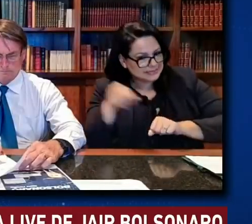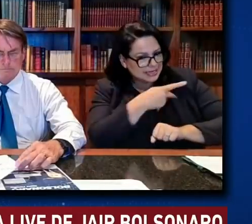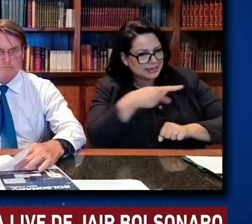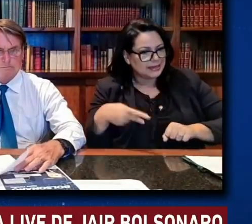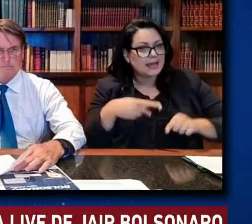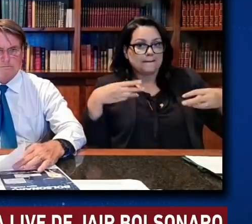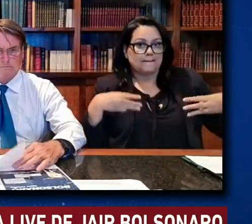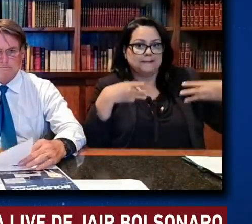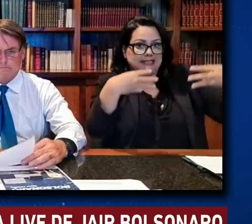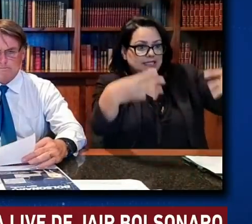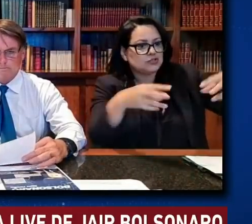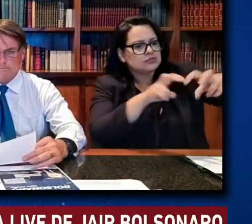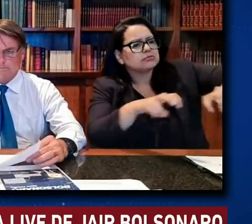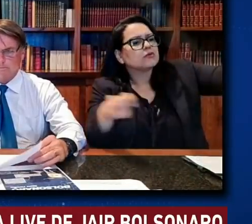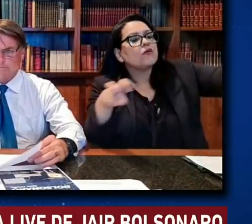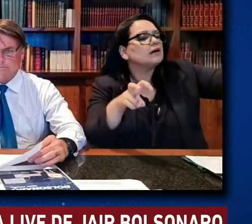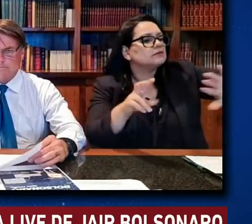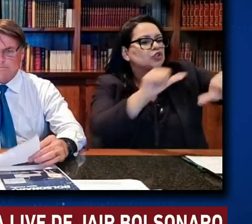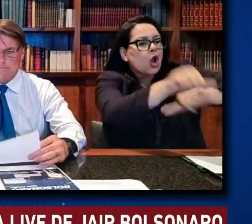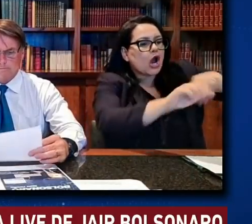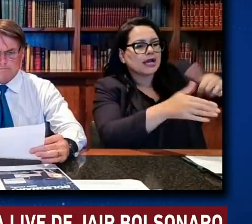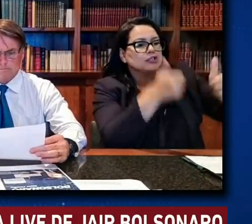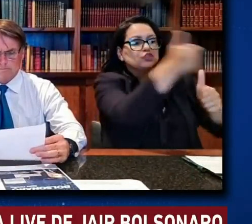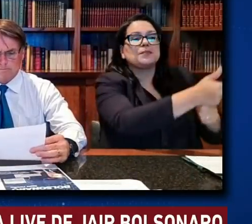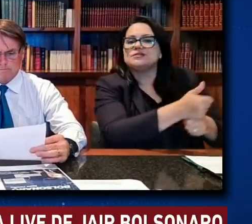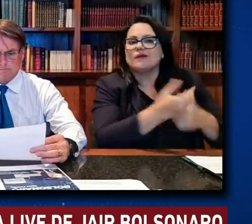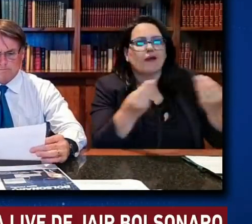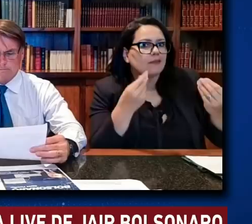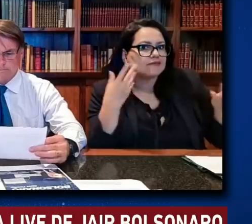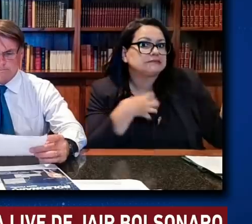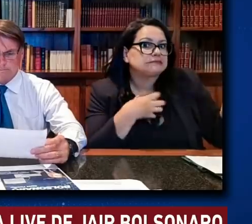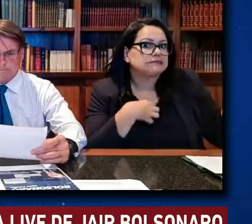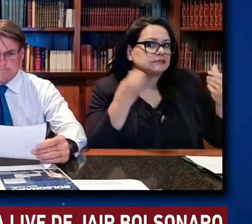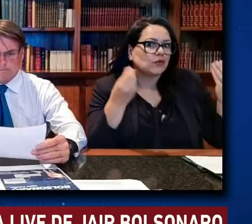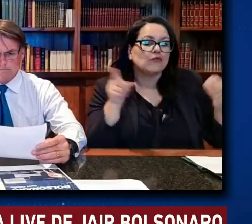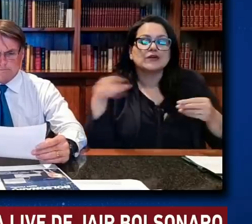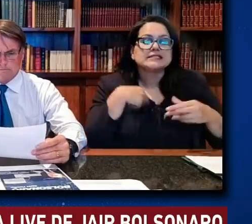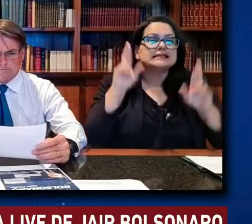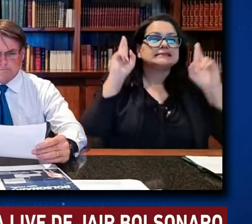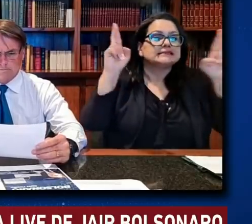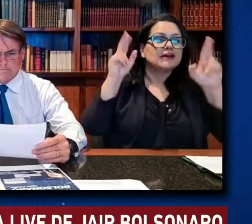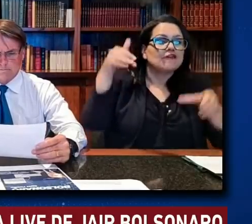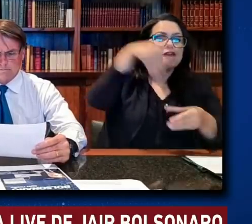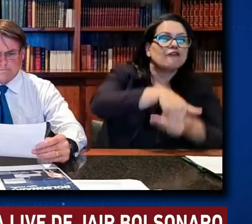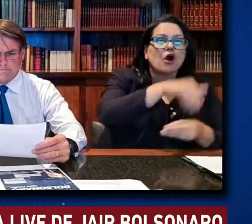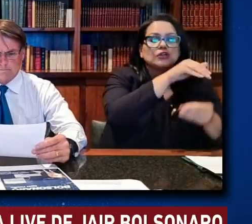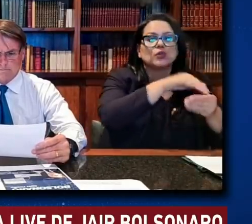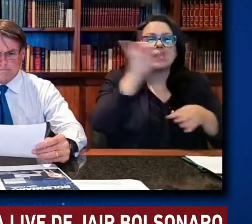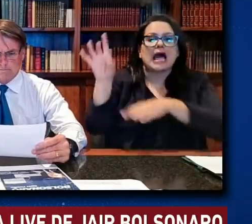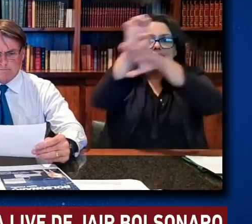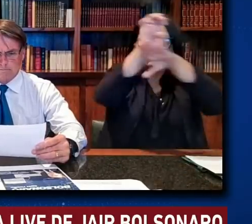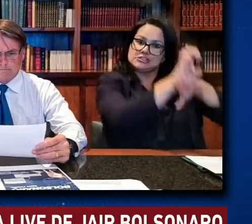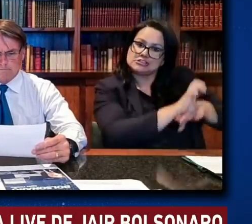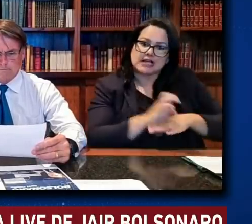a substituição dos ministros aqui na esplanada dos ministérios? Olha, presidente, em quem o senhor está apostando em cada estado aí